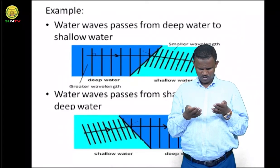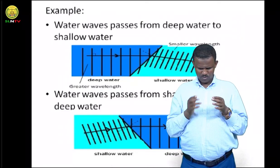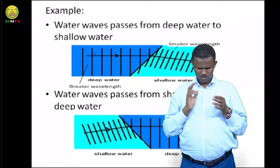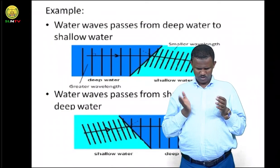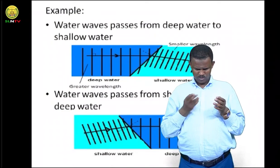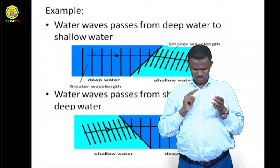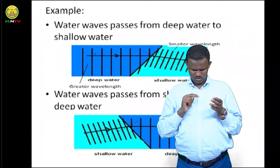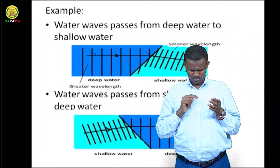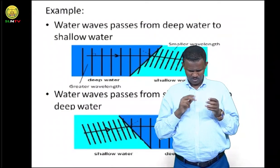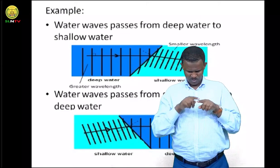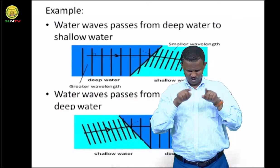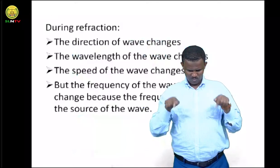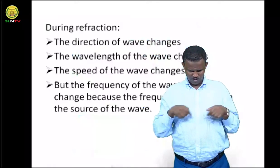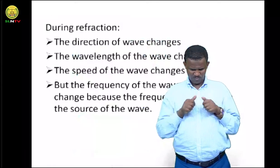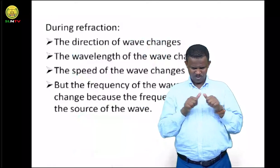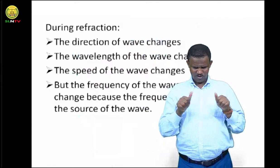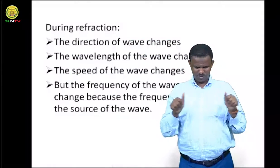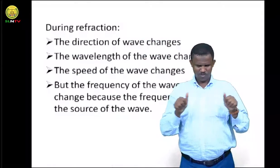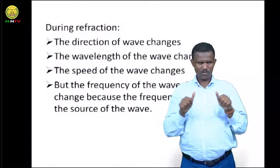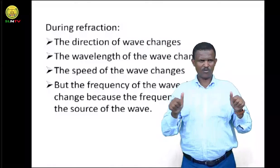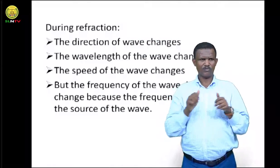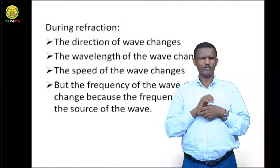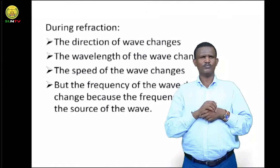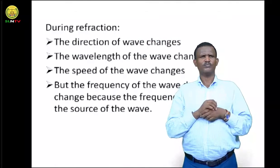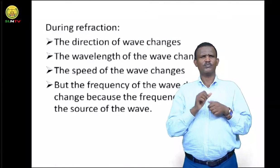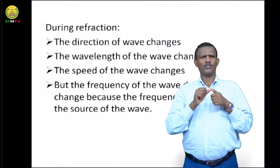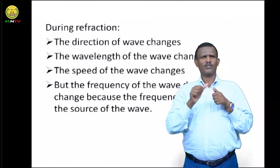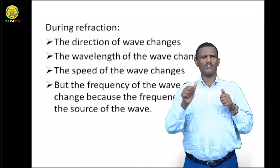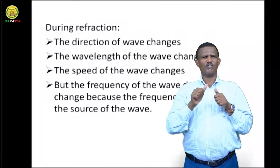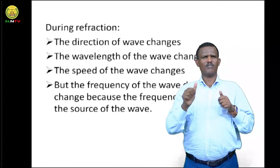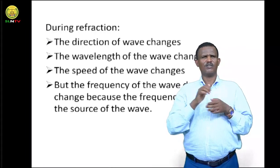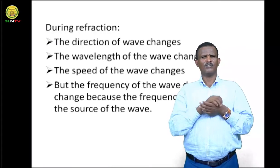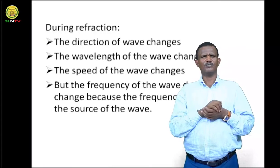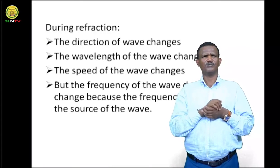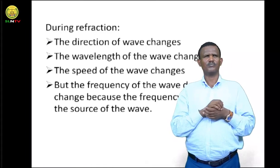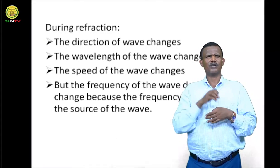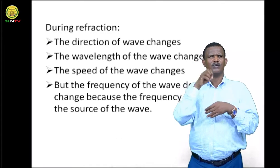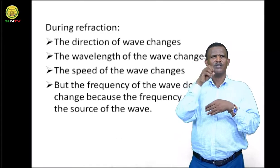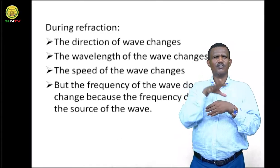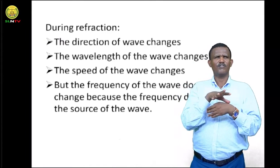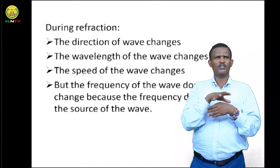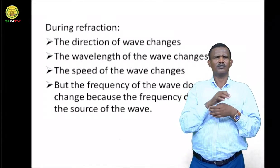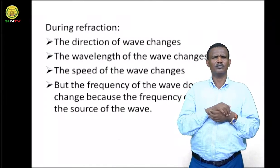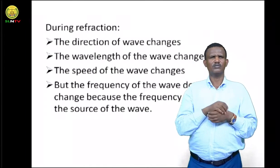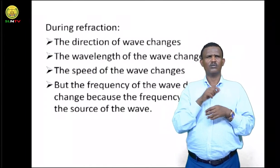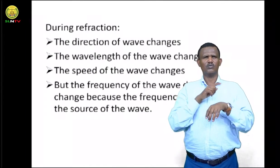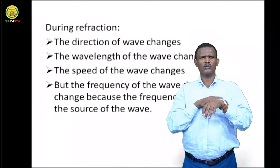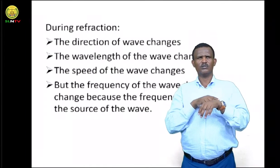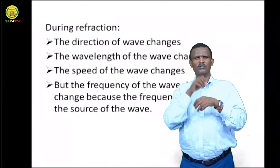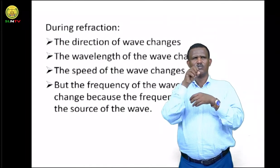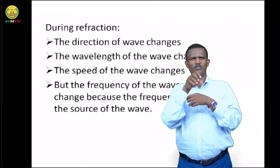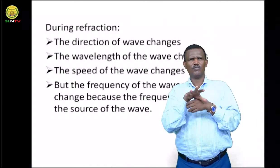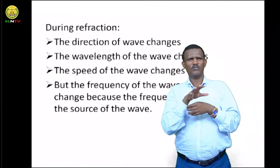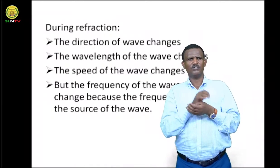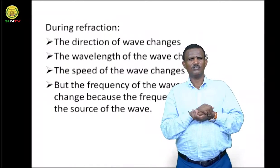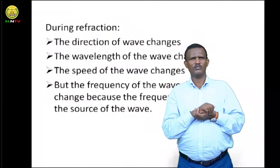in wave-kii ay kala durdurkayaan xilliga haddaba refraction-ku u dhacayo waqtiga refraction-ka astaamahan ay